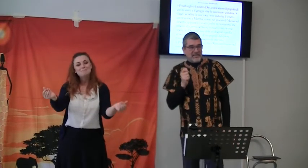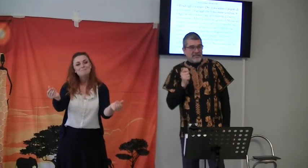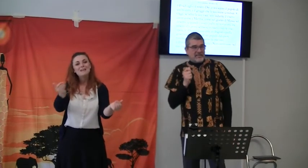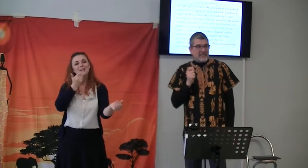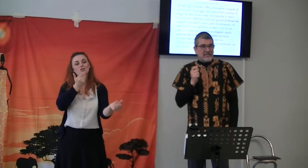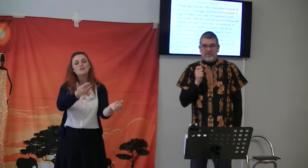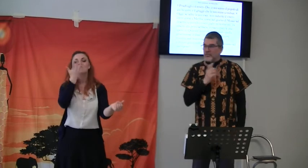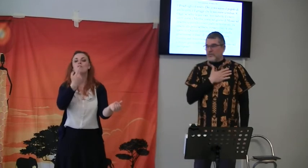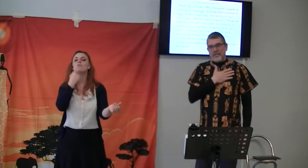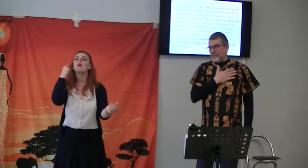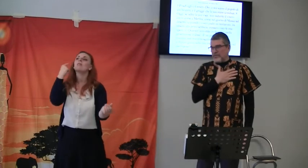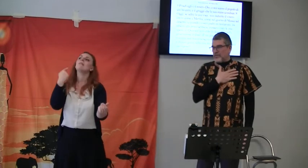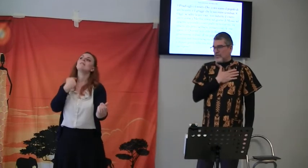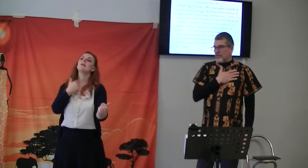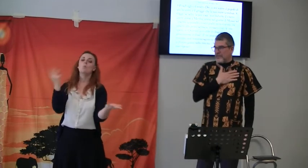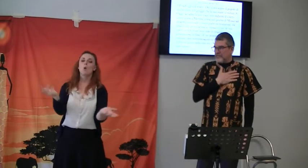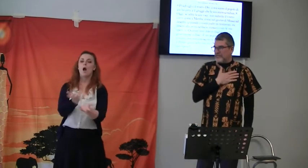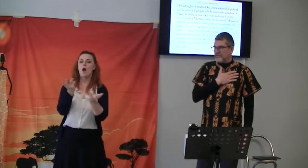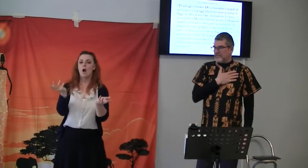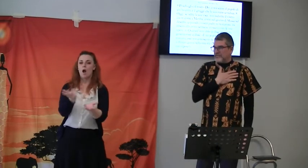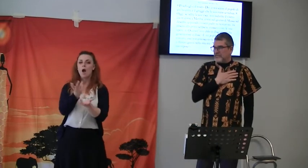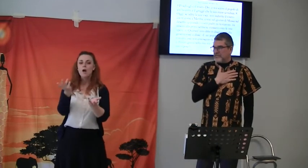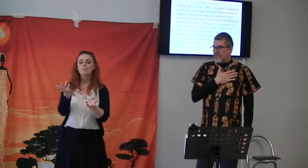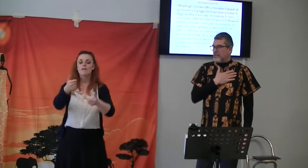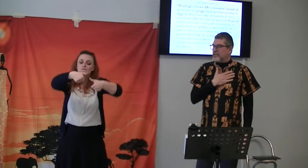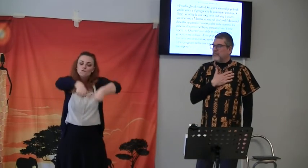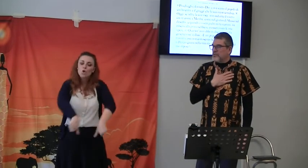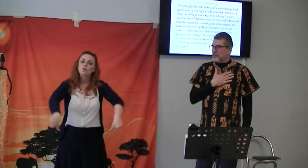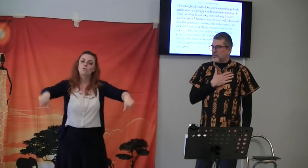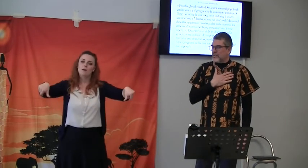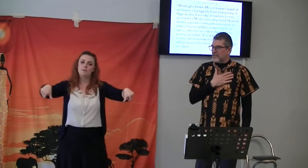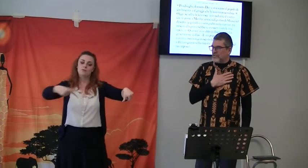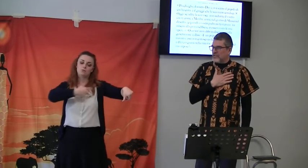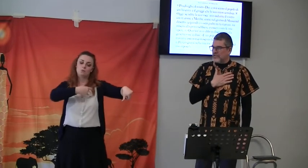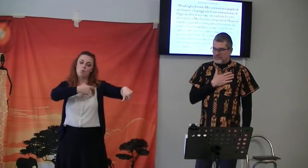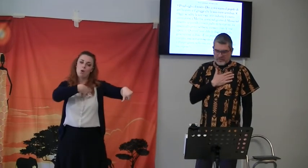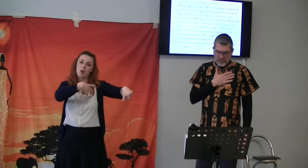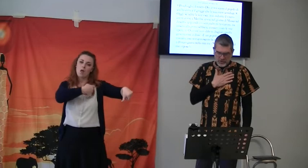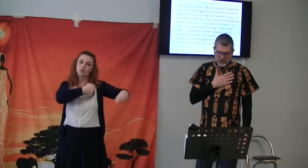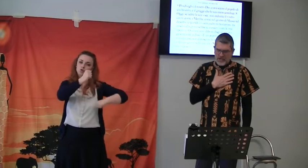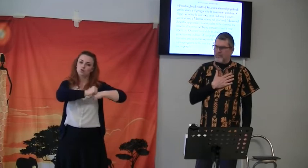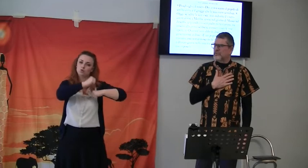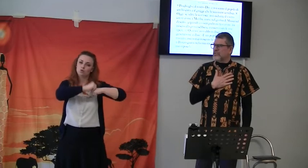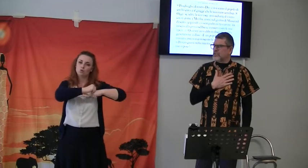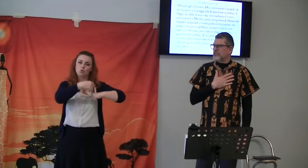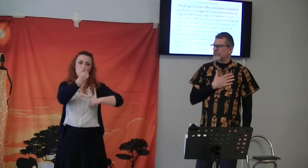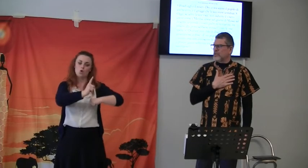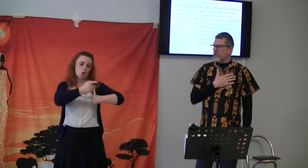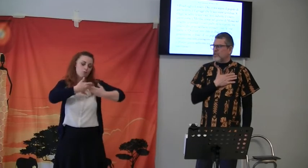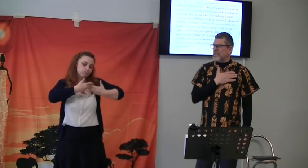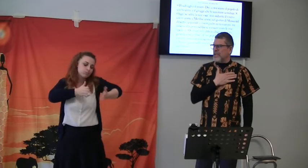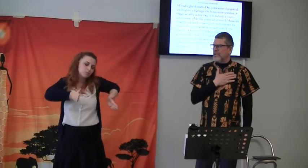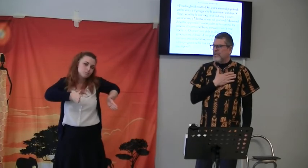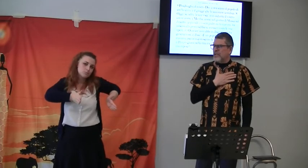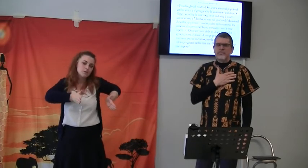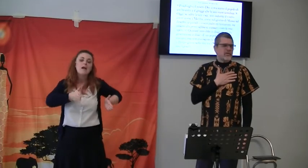fondamentale, non induriamo il nostro cuore. Apriamo il nostro cuore al Signore. Riconosciamo Dio per